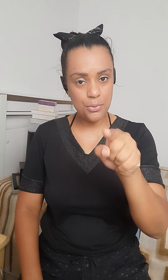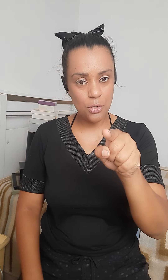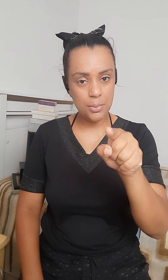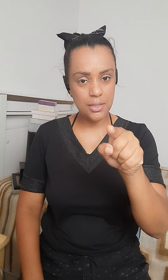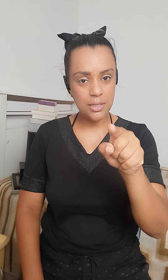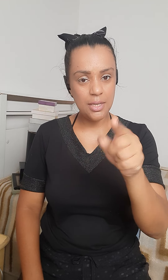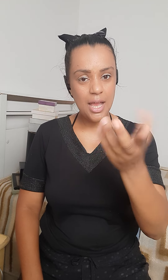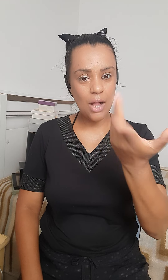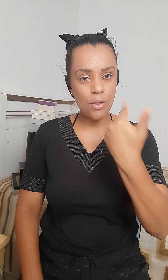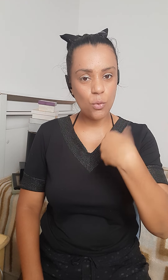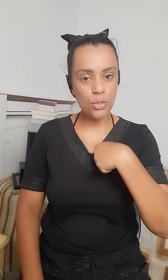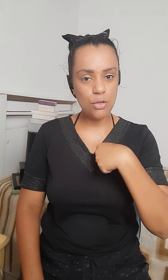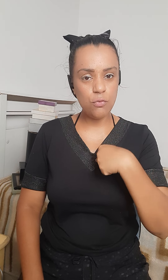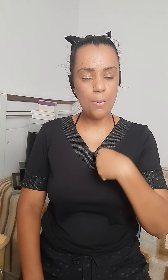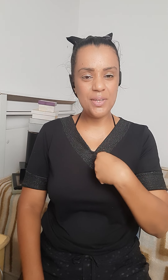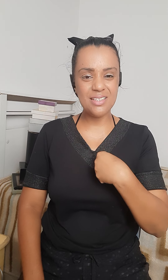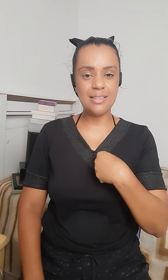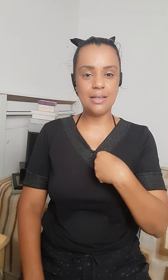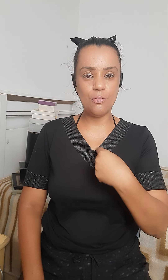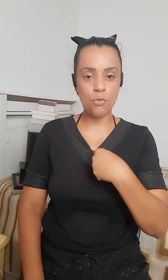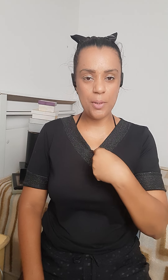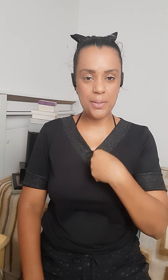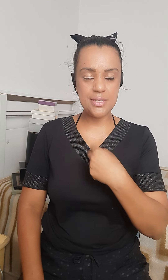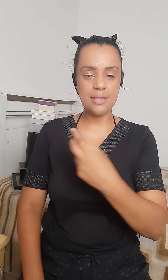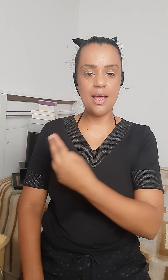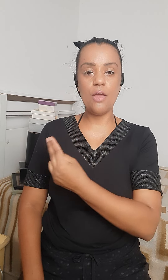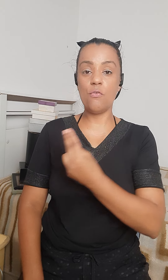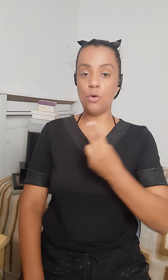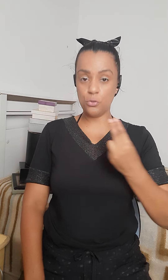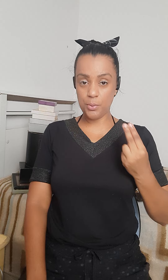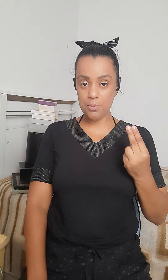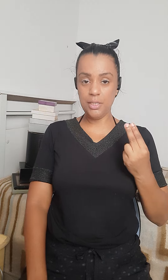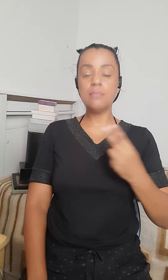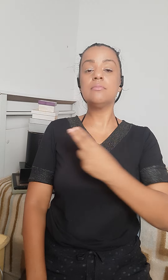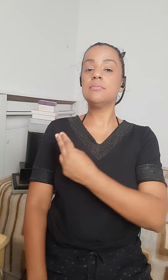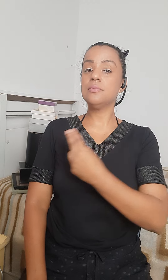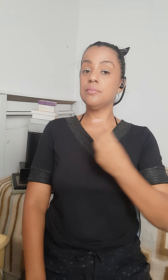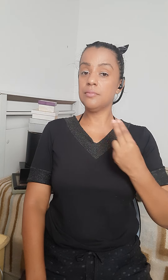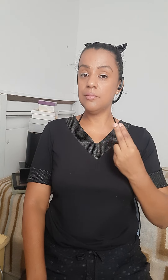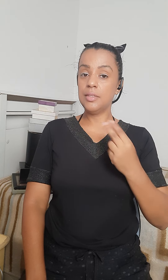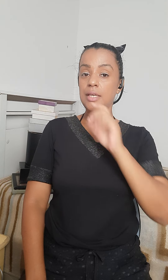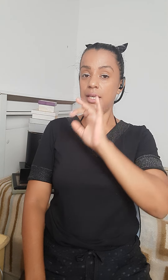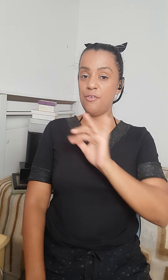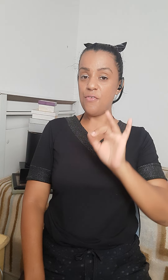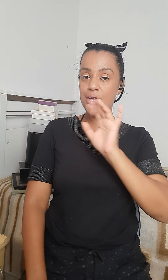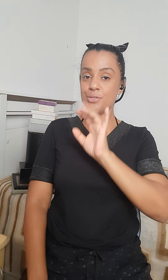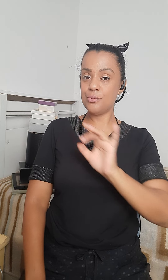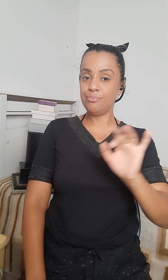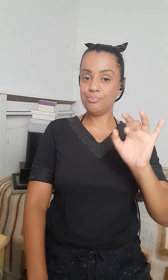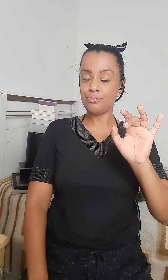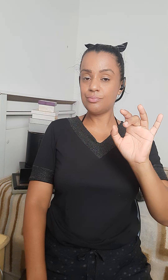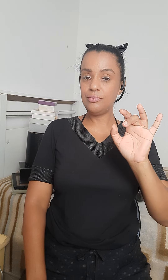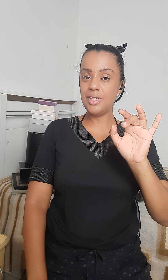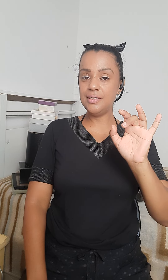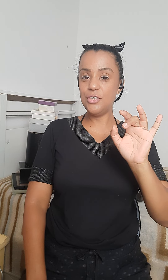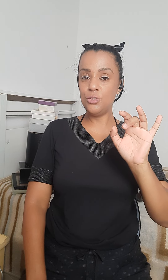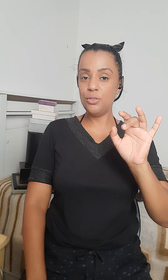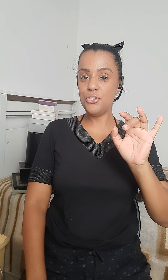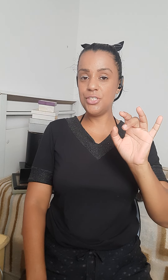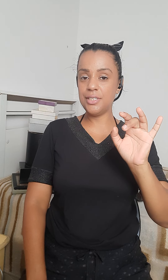nome. Agora quando eu vou me apresentar, eu volto para mim e faço a datilologia,